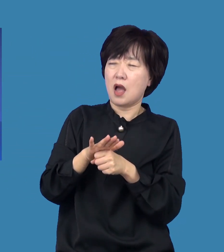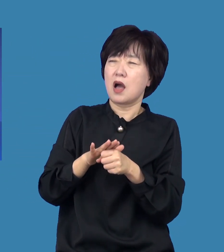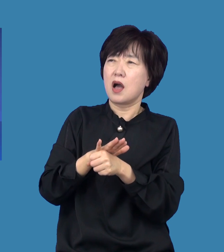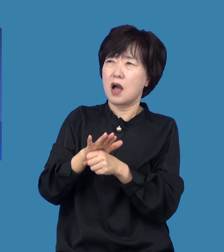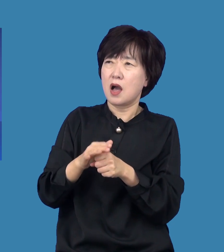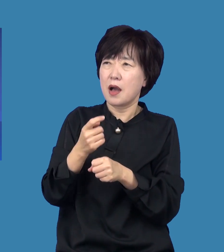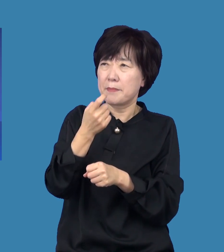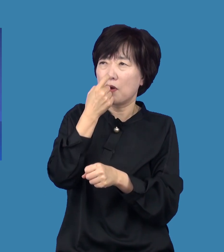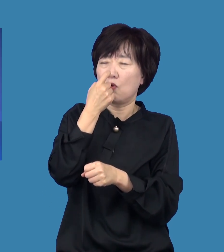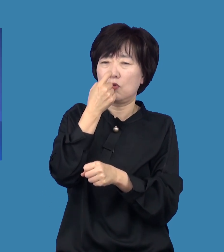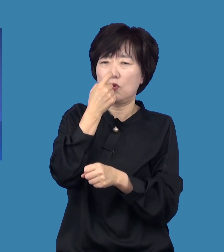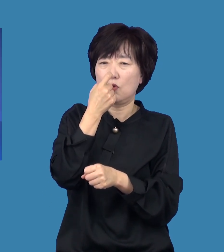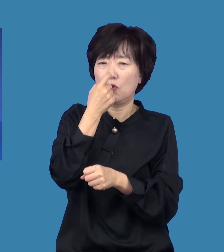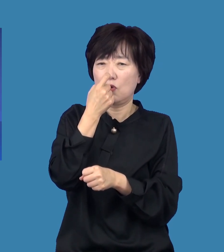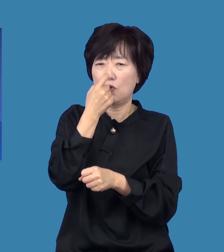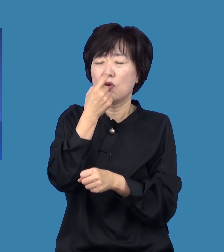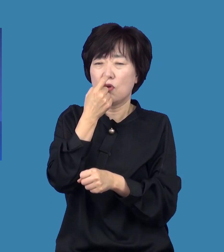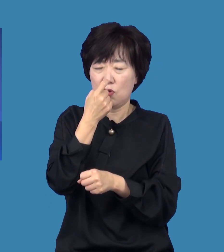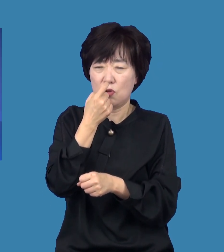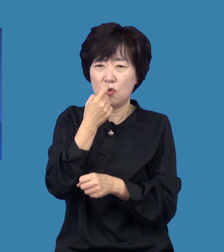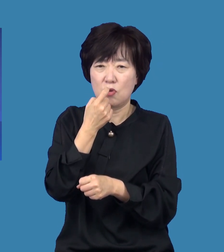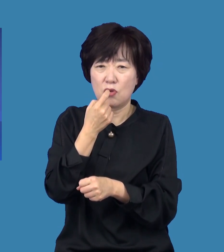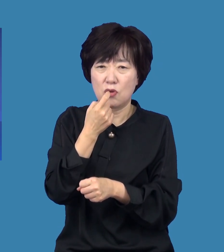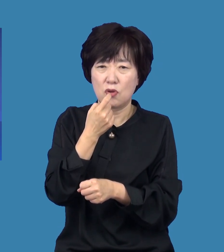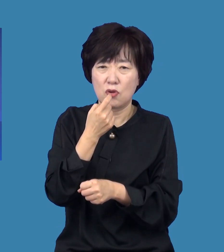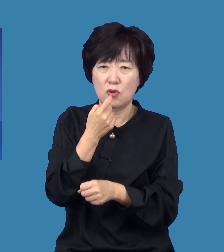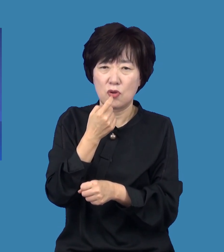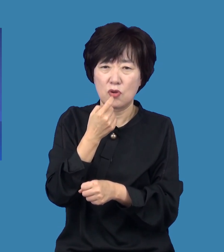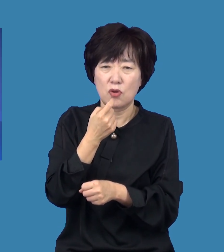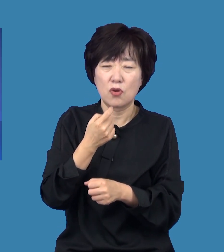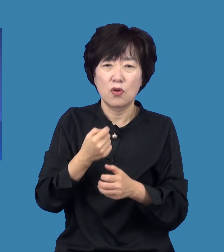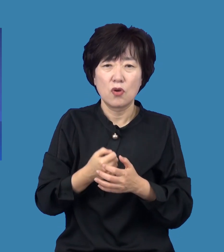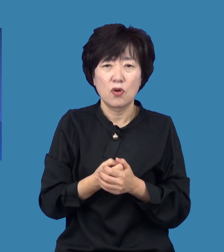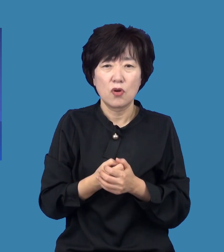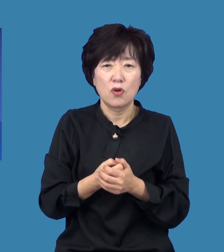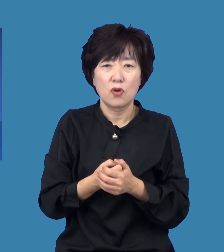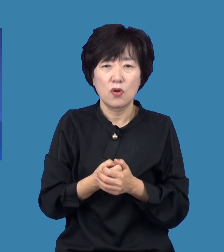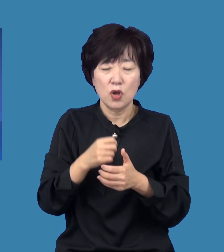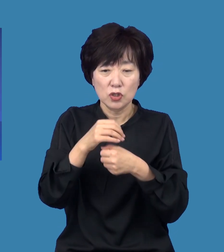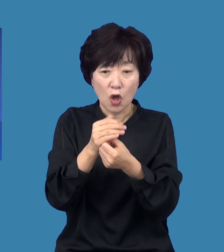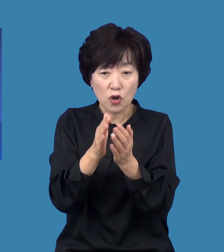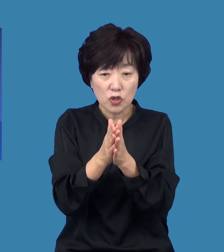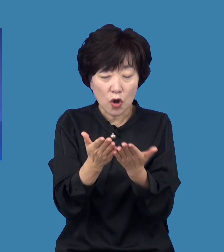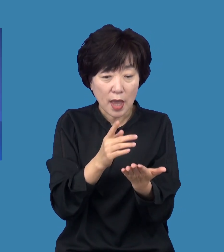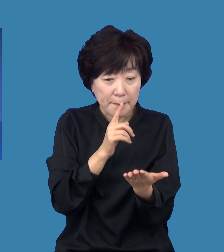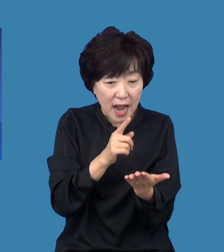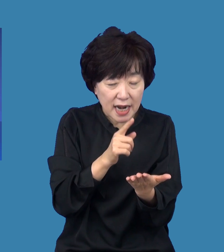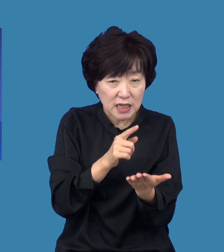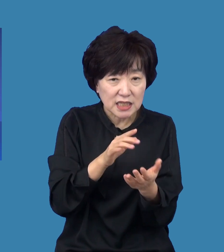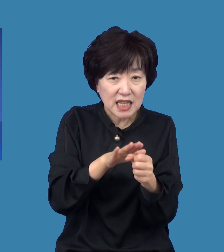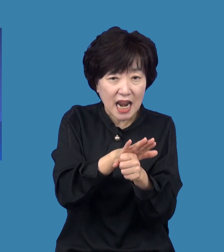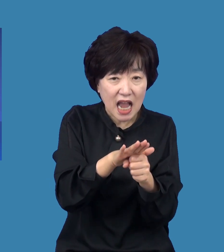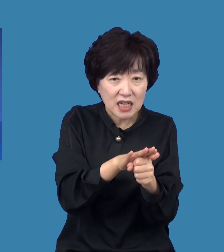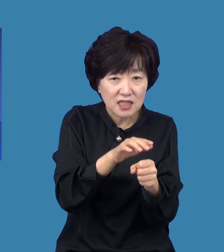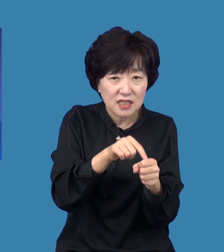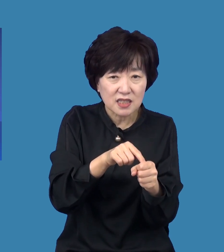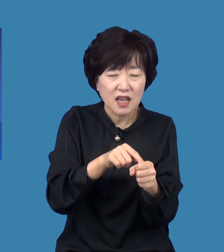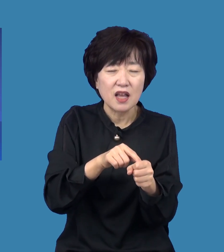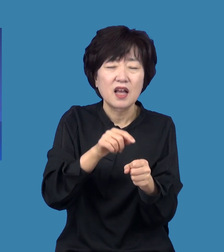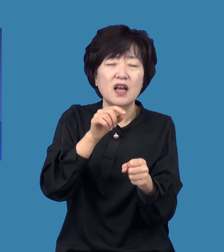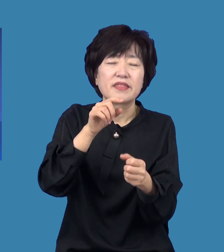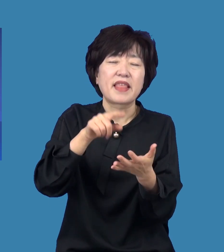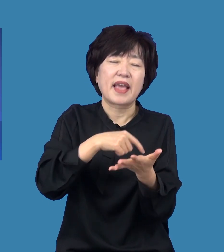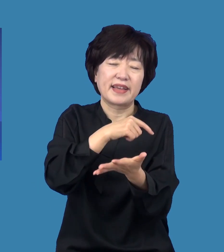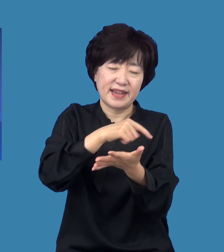것을 통해서 사랑을 알게 됐다는 거야. 그러니까 여러분, 성경이 얘기하는 사랑은 반드시 뭐예요? 대가를 치르는